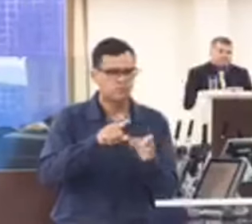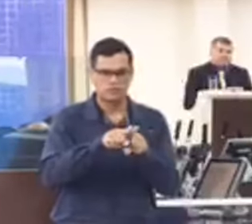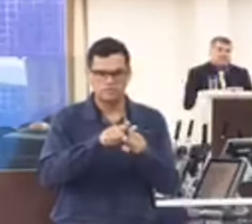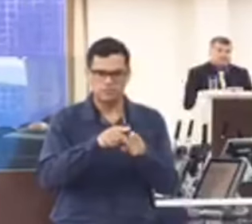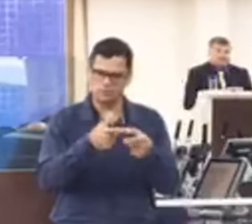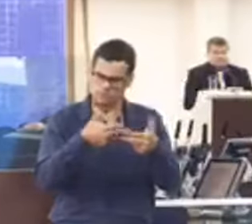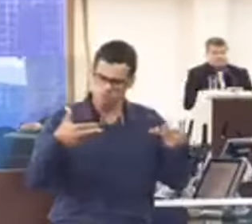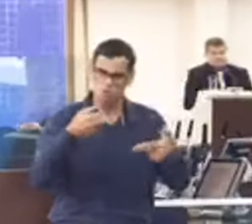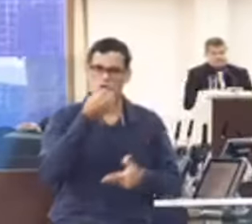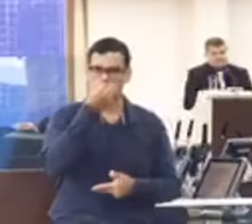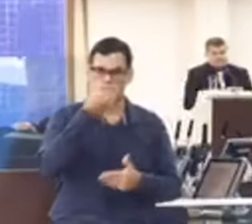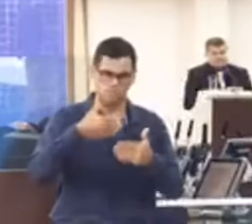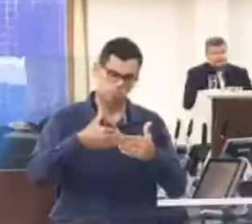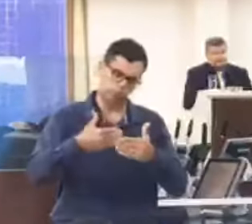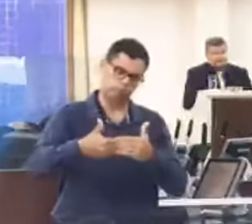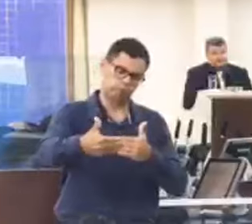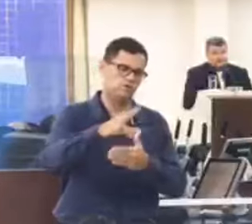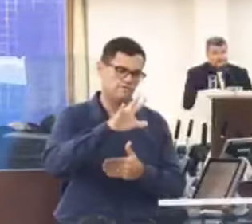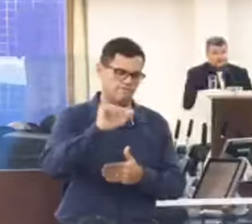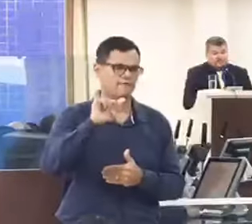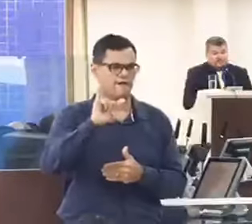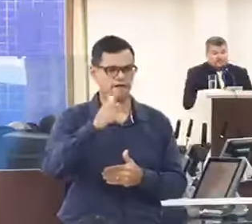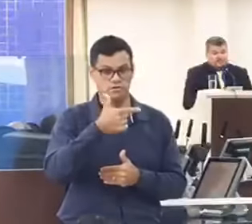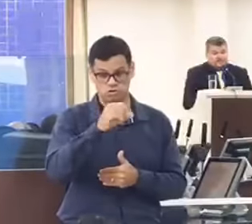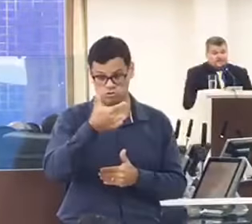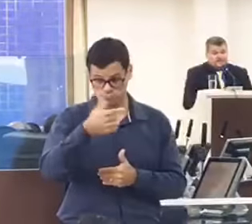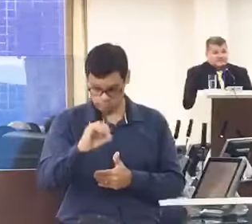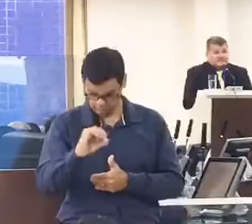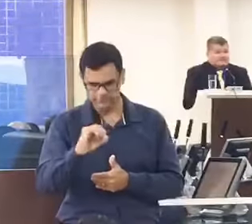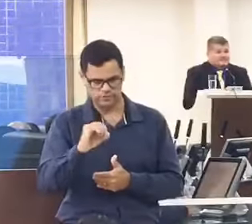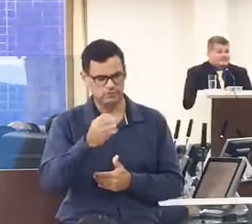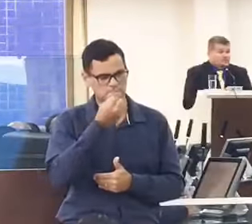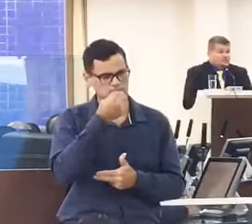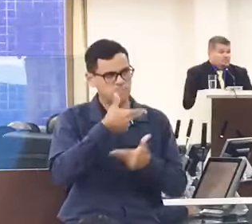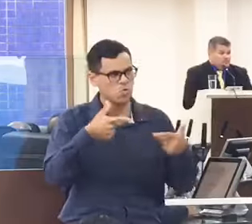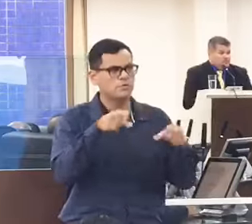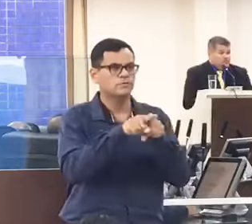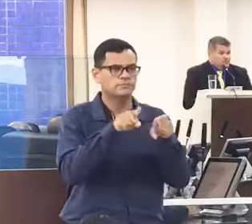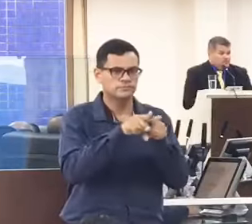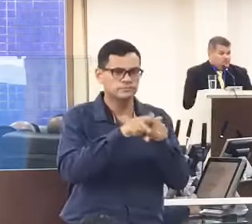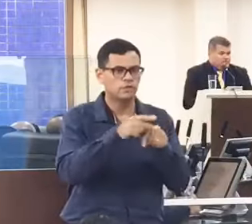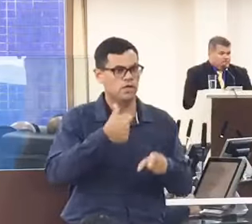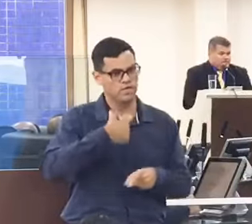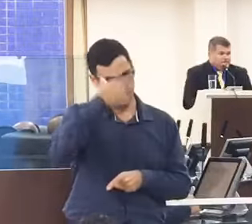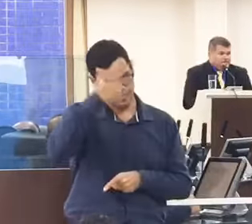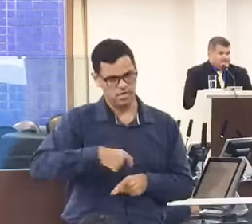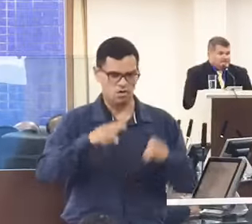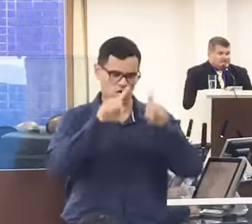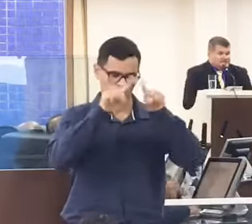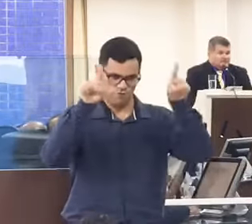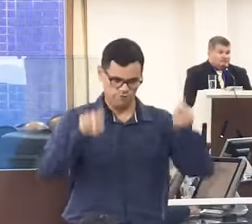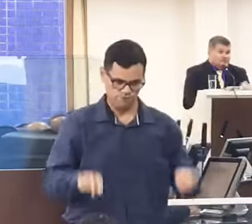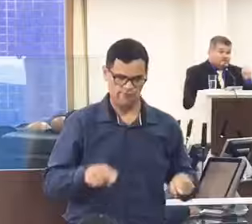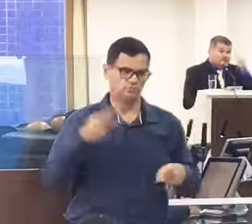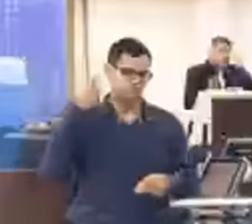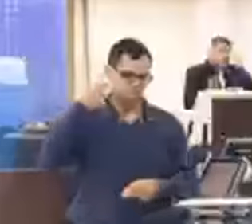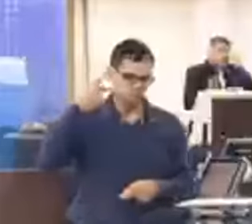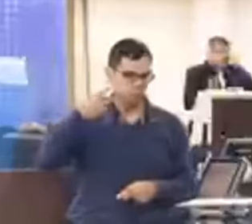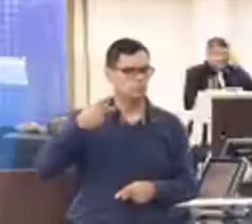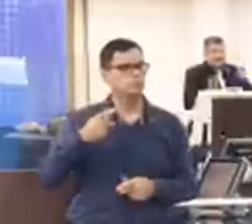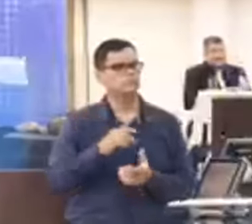boas ainda virão durante esse ano de 2020. Dizer que, como funcionário público, nesses 3 anos eu